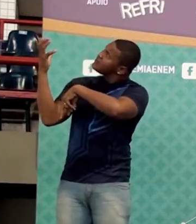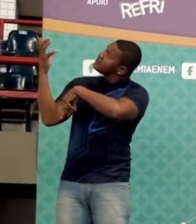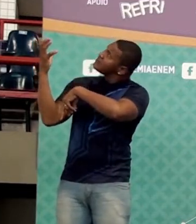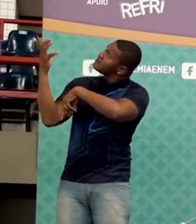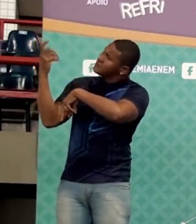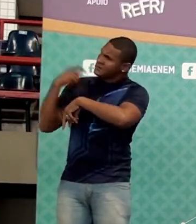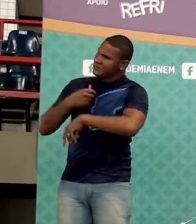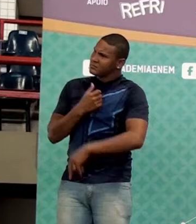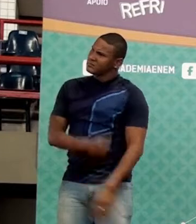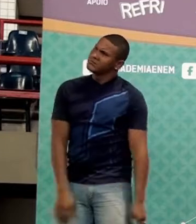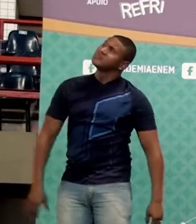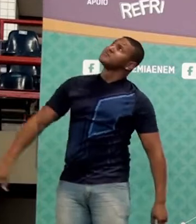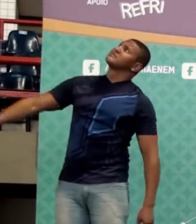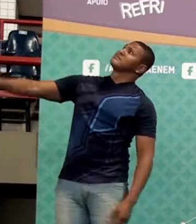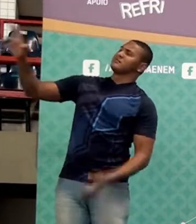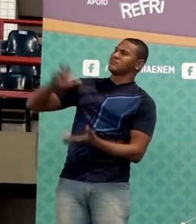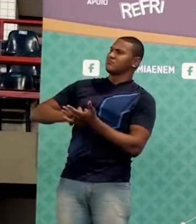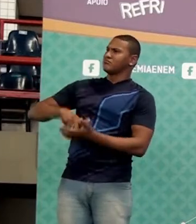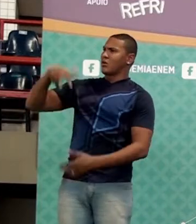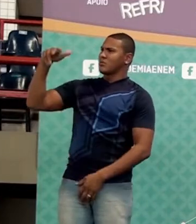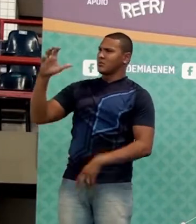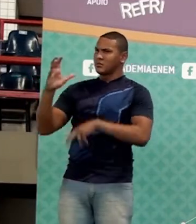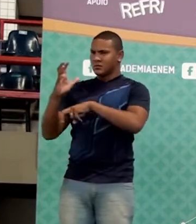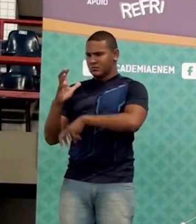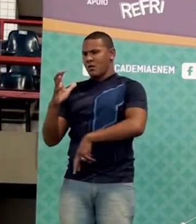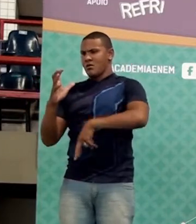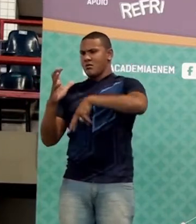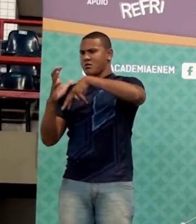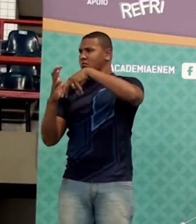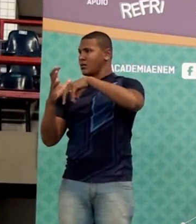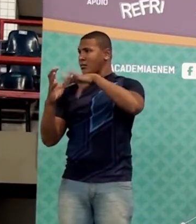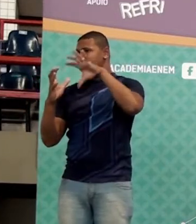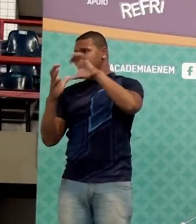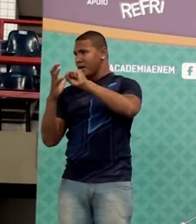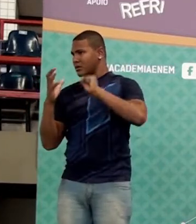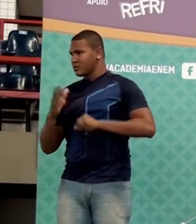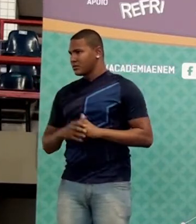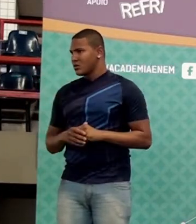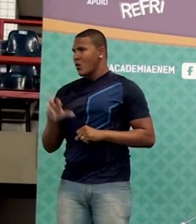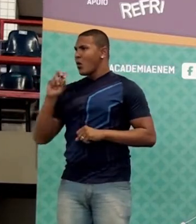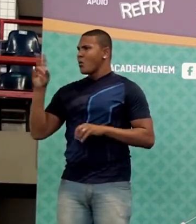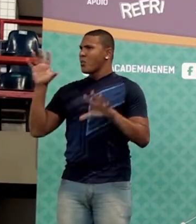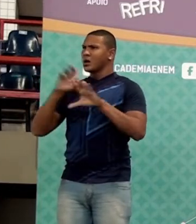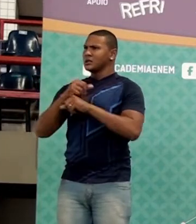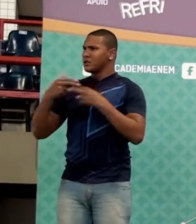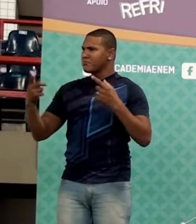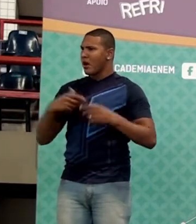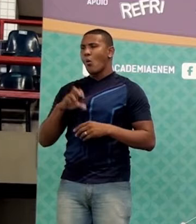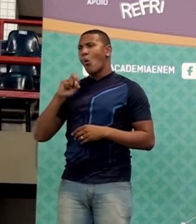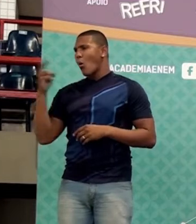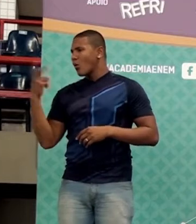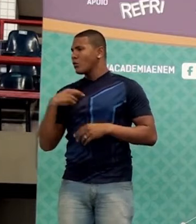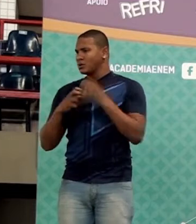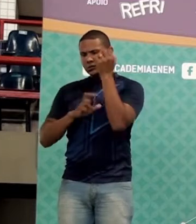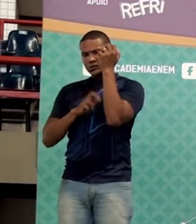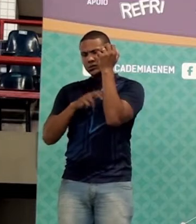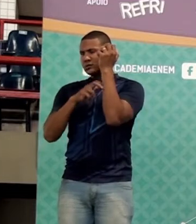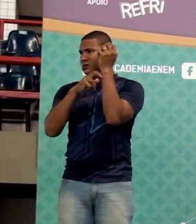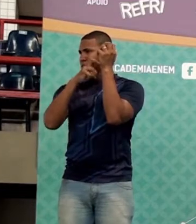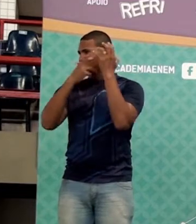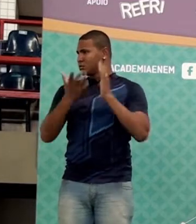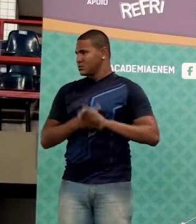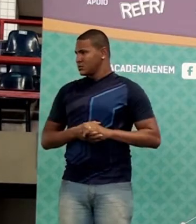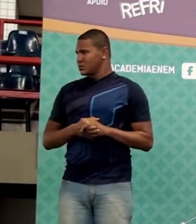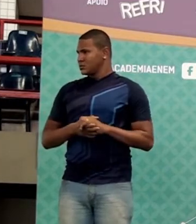um pulo ali, ele já se esticava todinho. Para pegar um animal em cima de uma árvore, para subir numa árvore, ele fazia logo